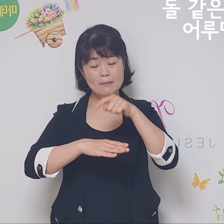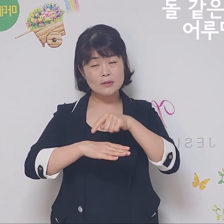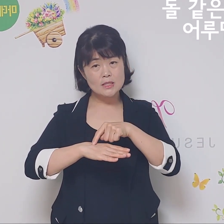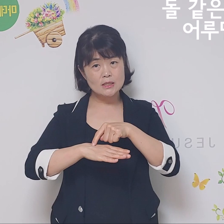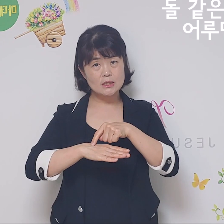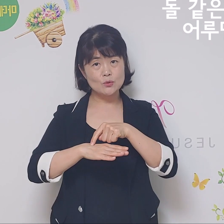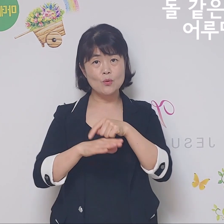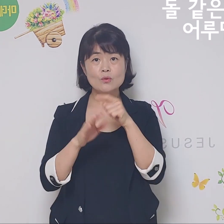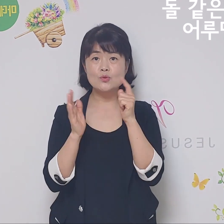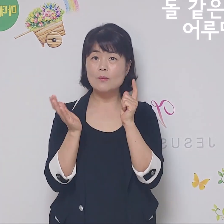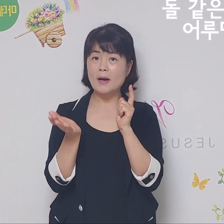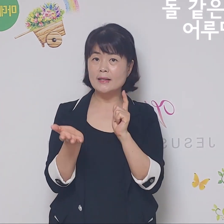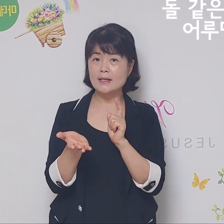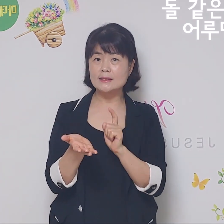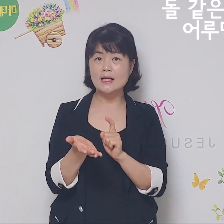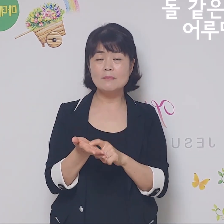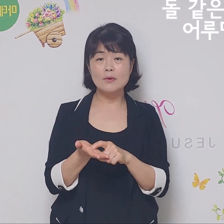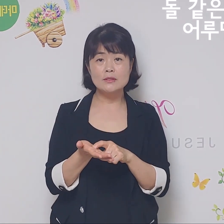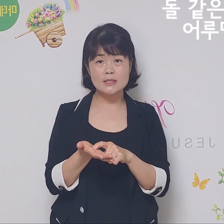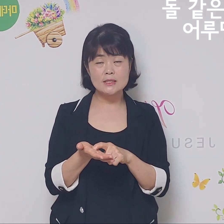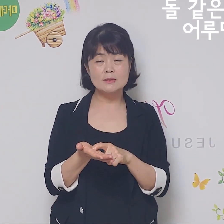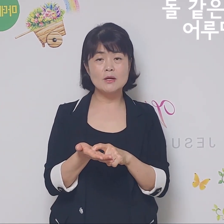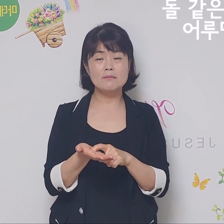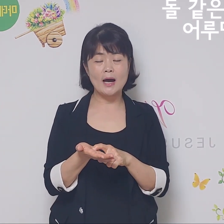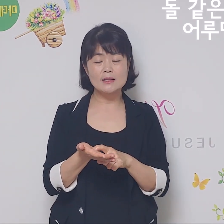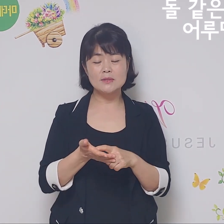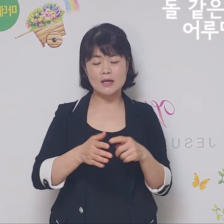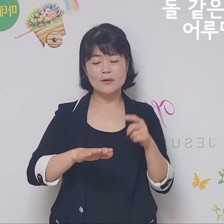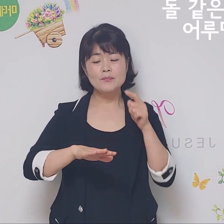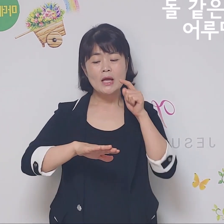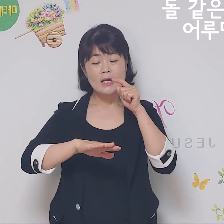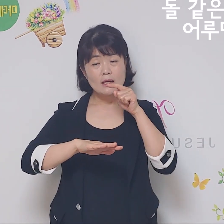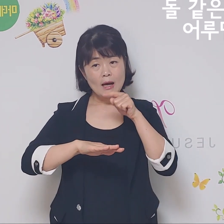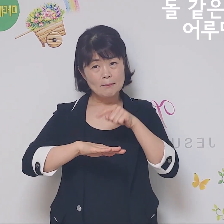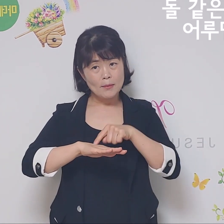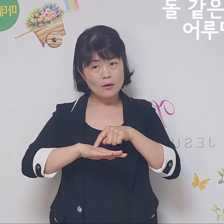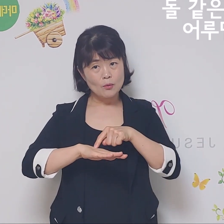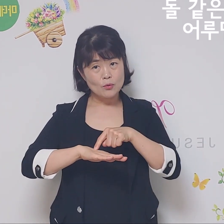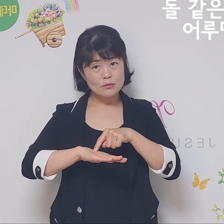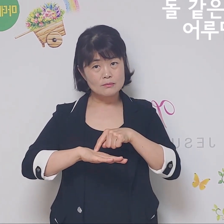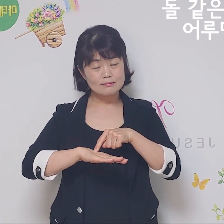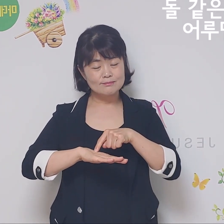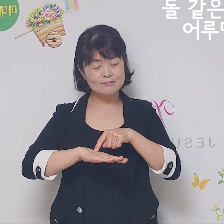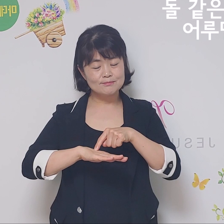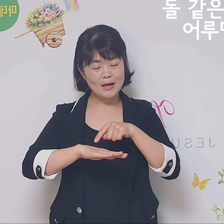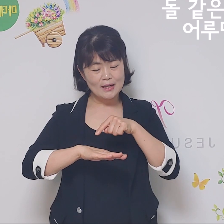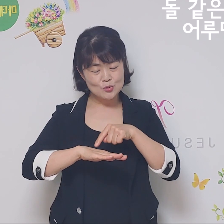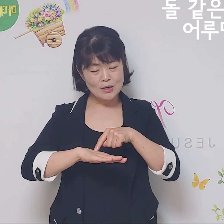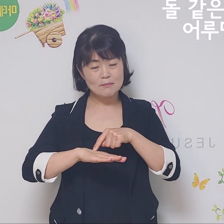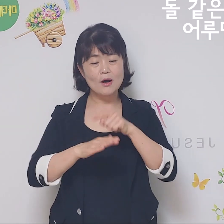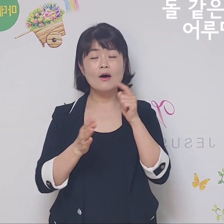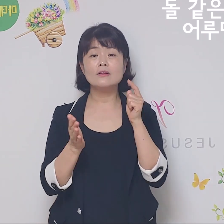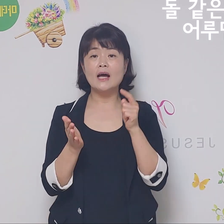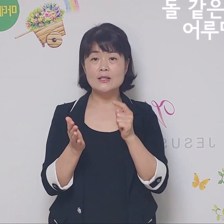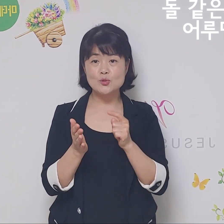한번 찍으시고 손바닥을 한번 찍으시면 마음이에요. 한번 바깥쪽 한번, 안쪽